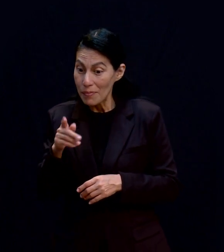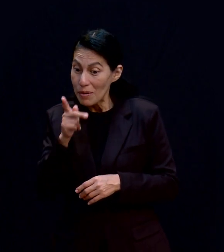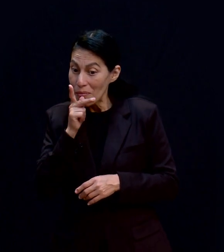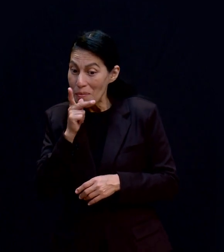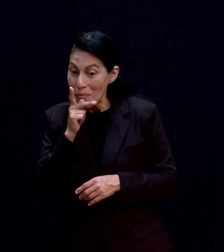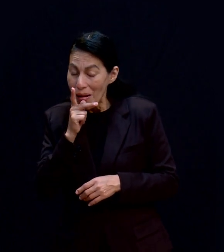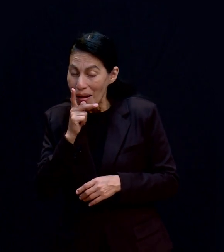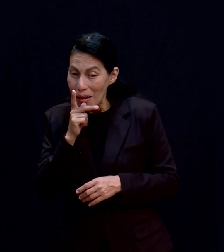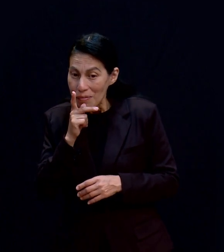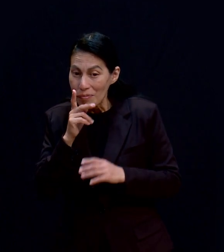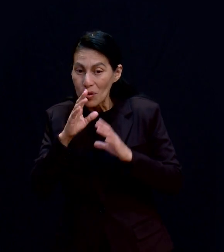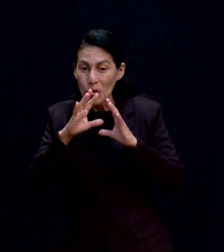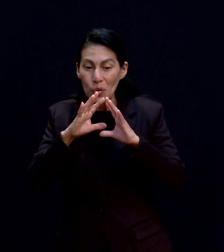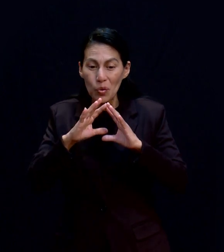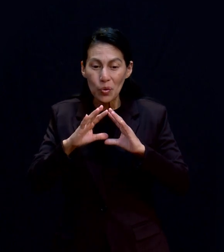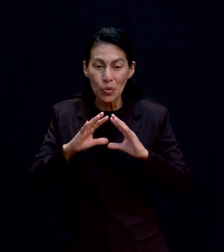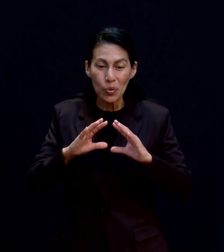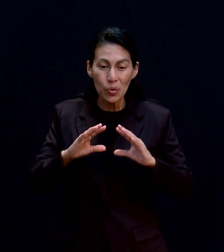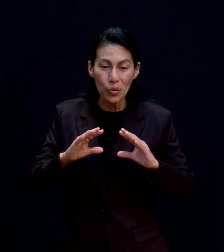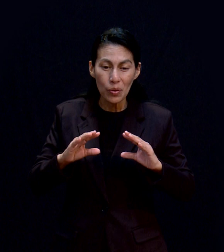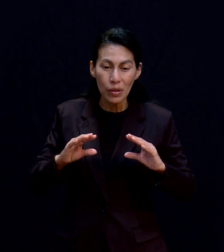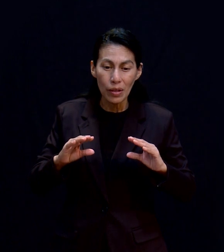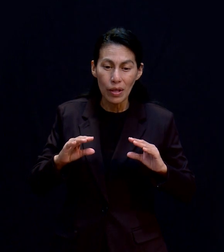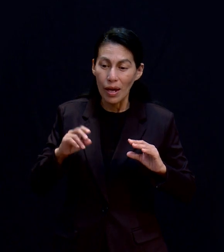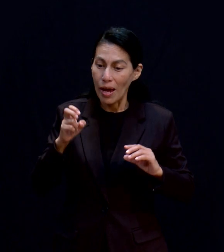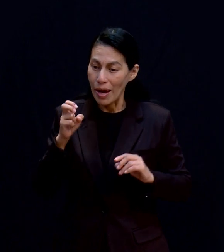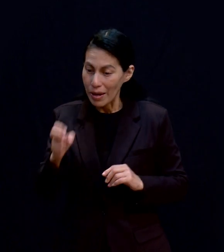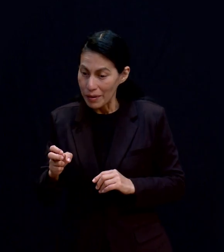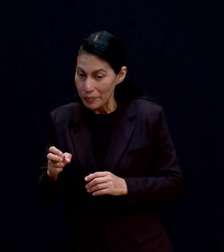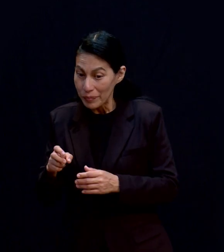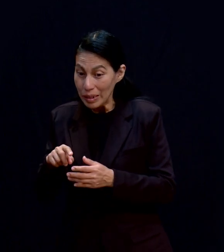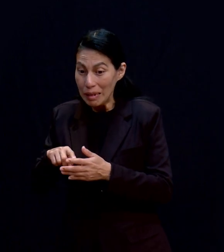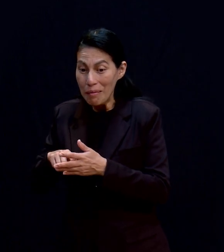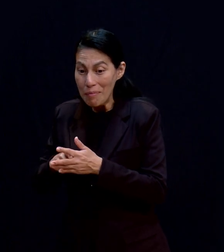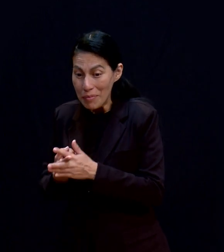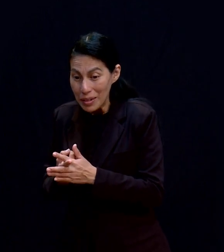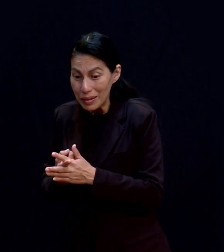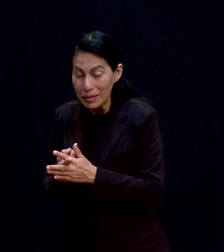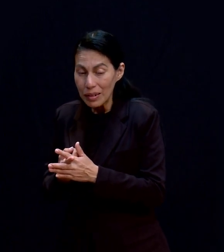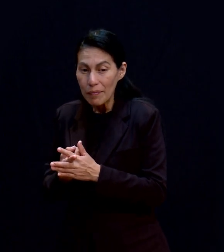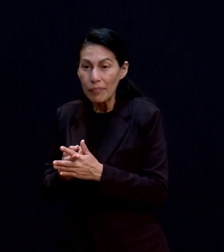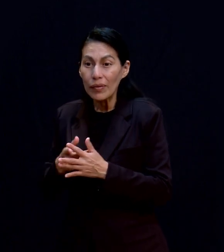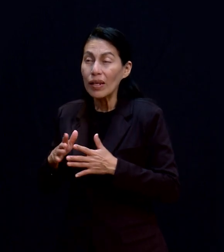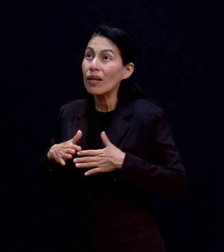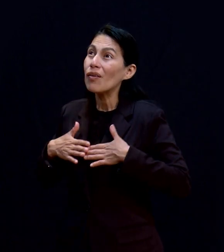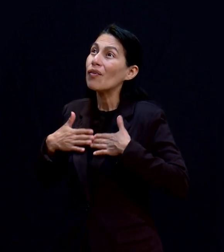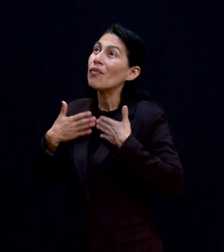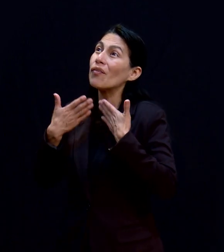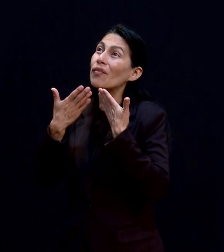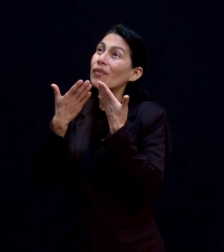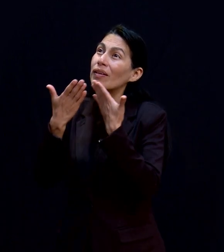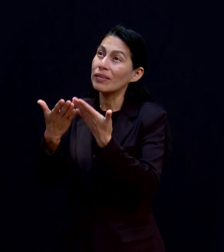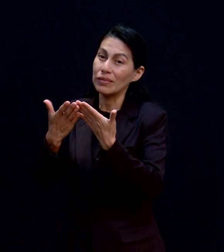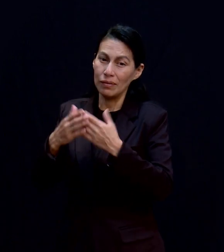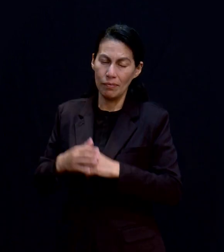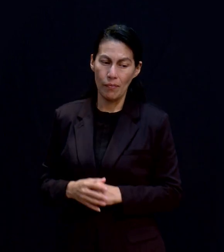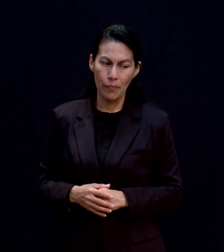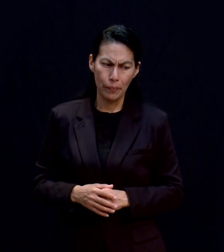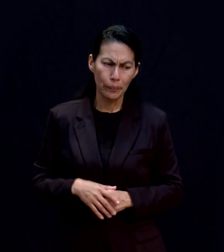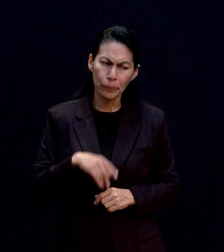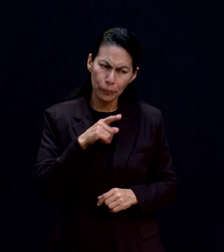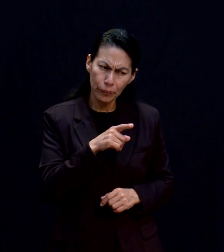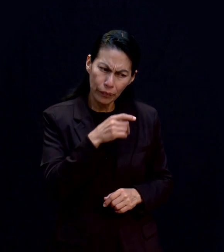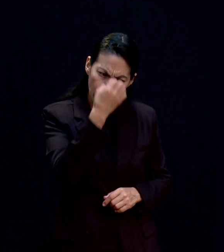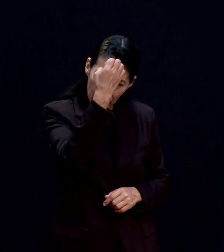comienza prácticamente la historia de una fe firme es verdad o sea tú experimentaste en la